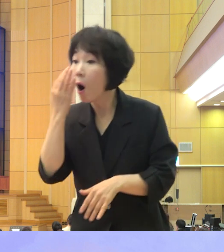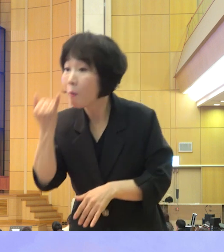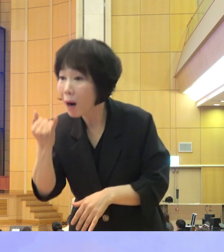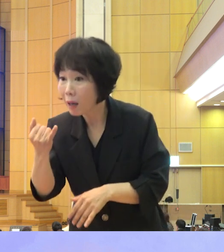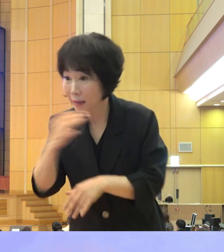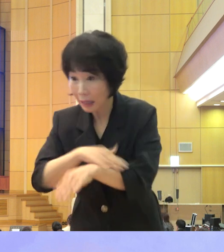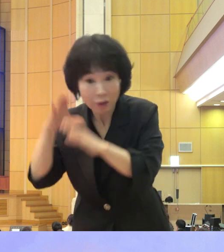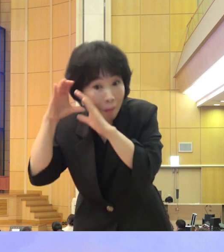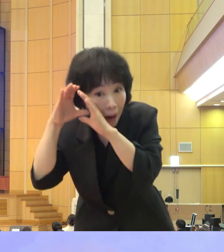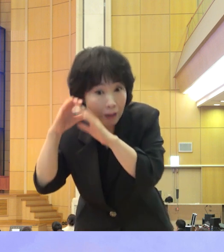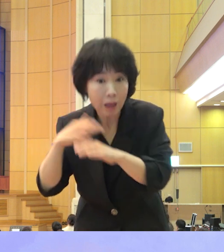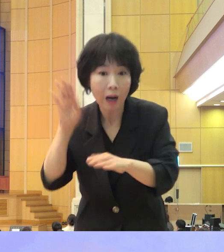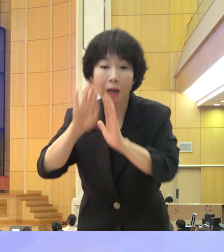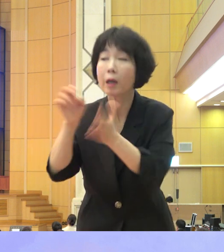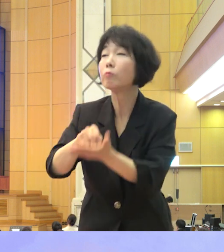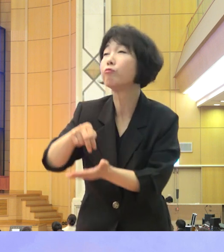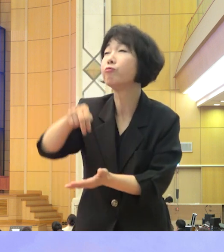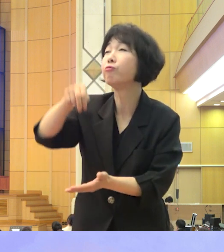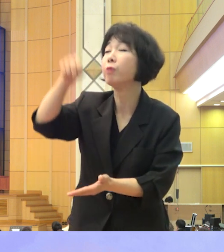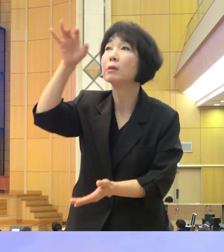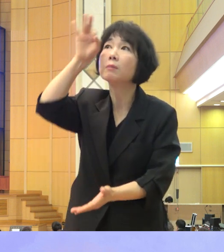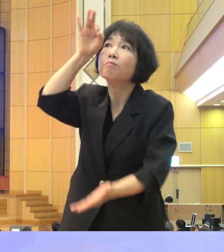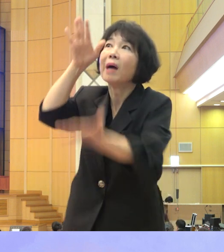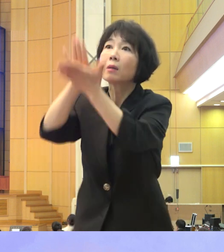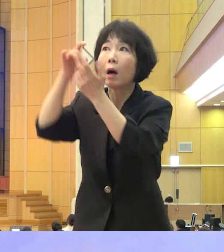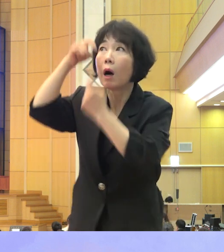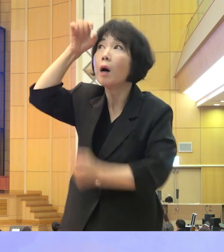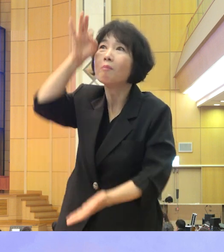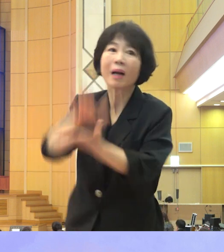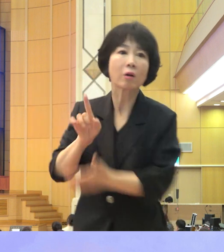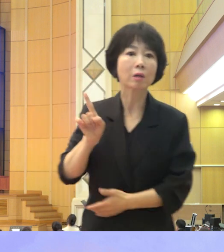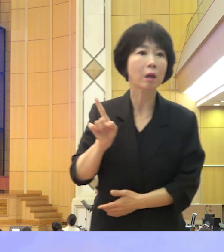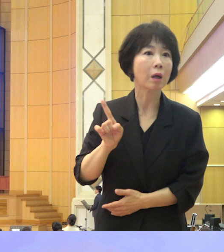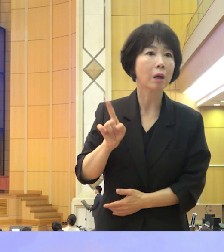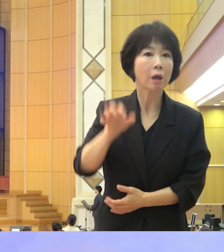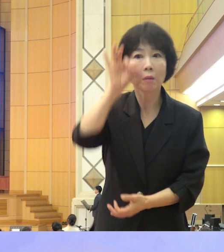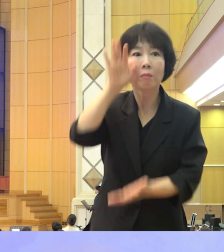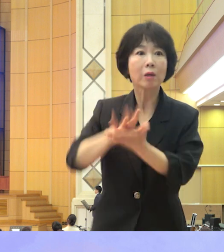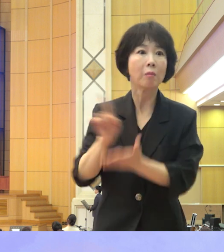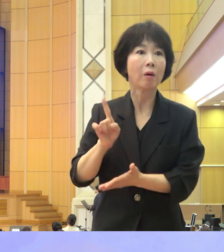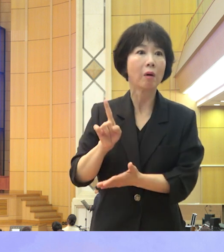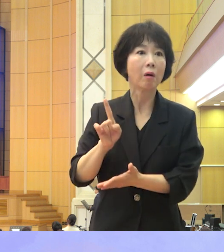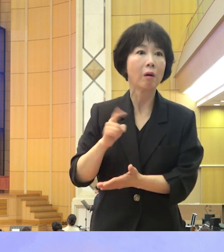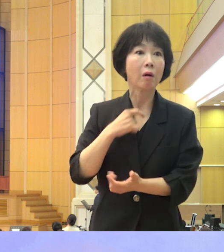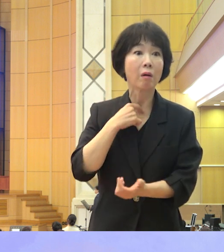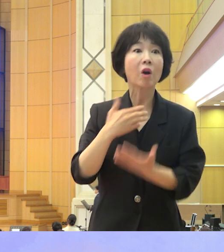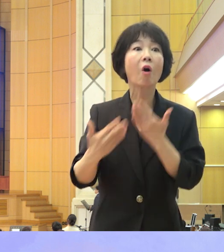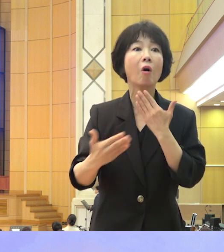겁니다. 뭘까요? 지금 시작하겠습니다.